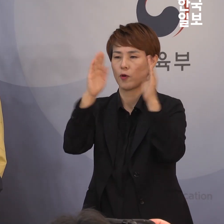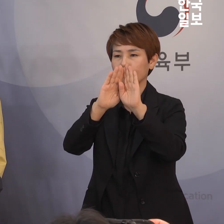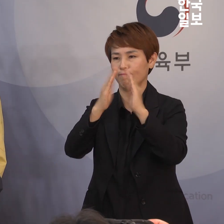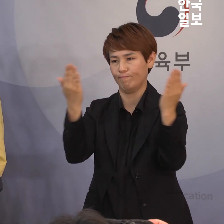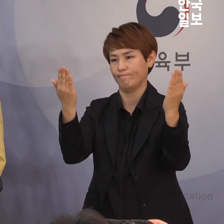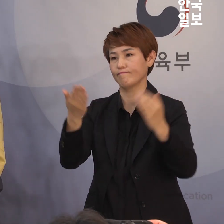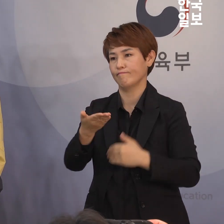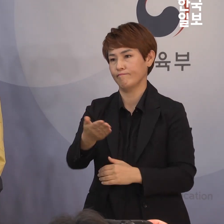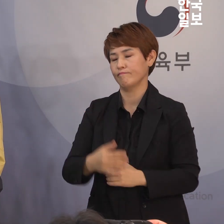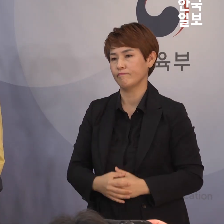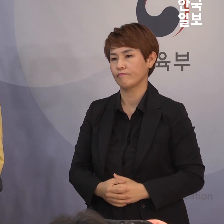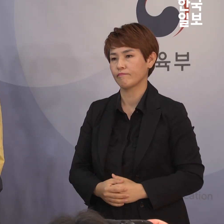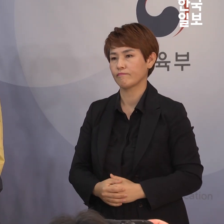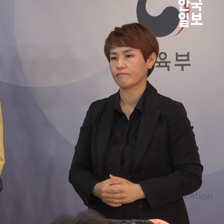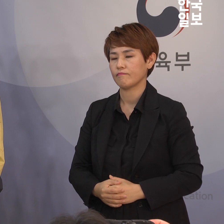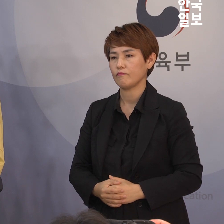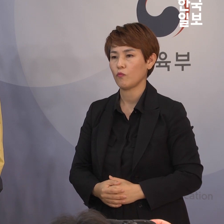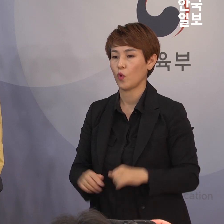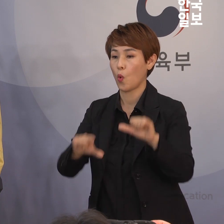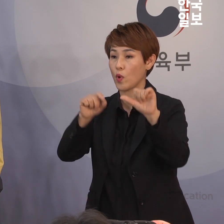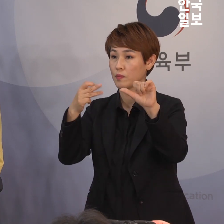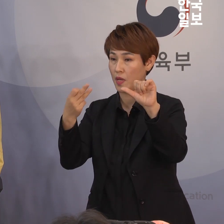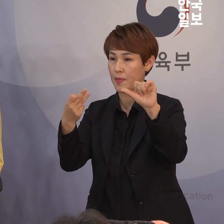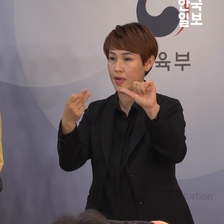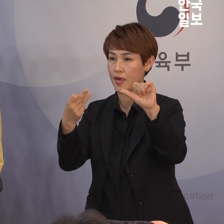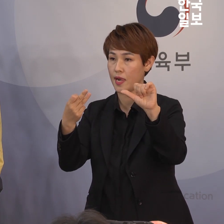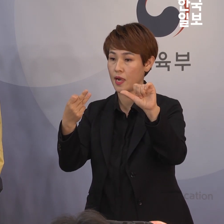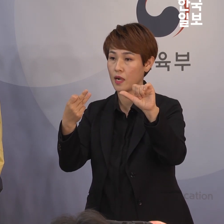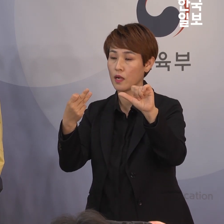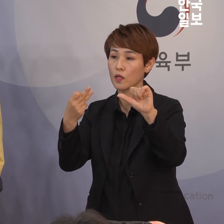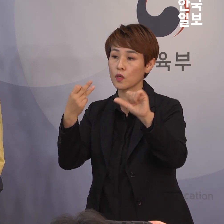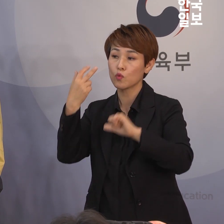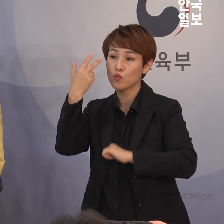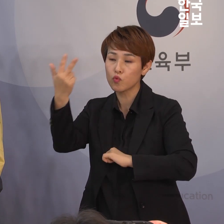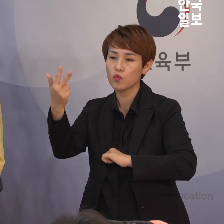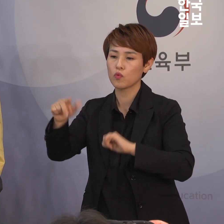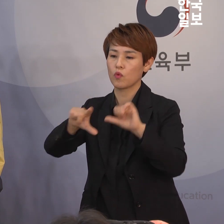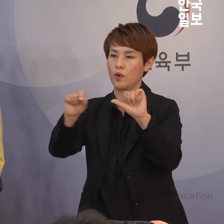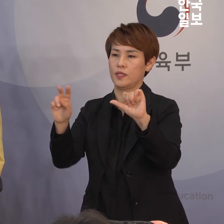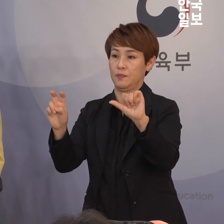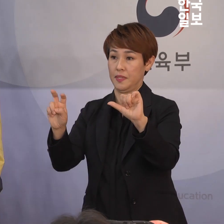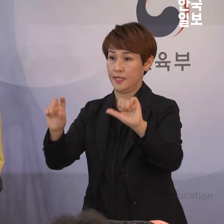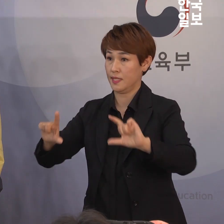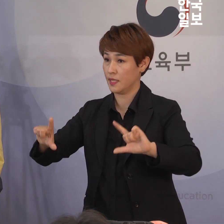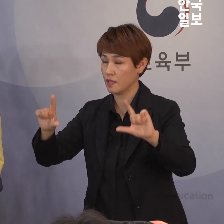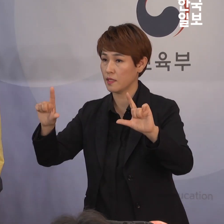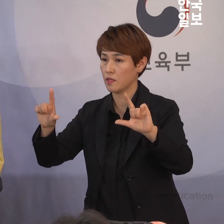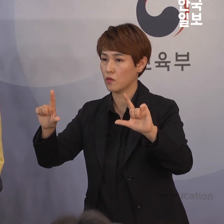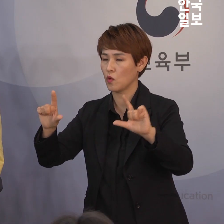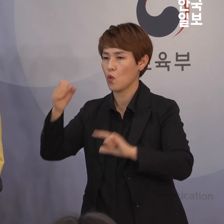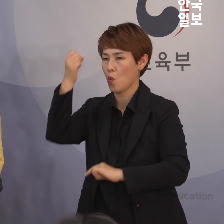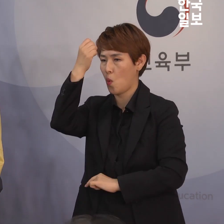등교하도록 하겠습니다. 5월 13일 한 주 뒤인 5월 20일에는